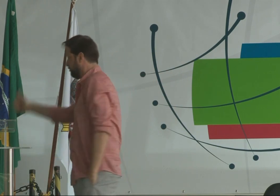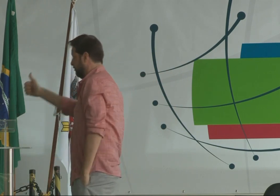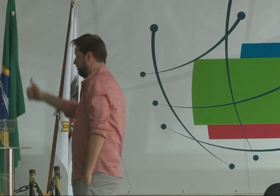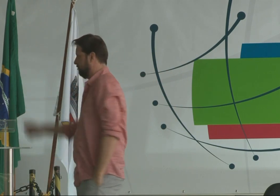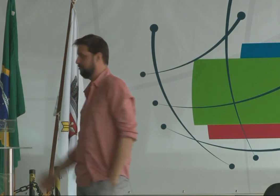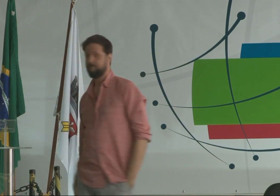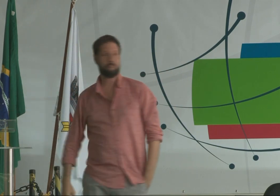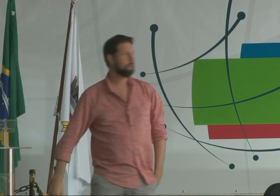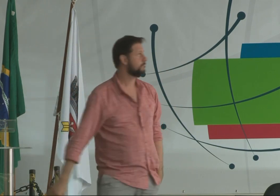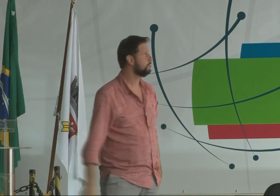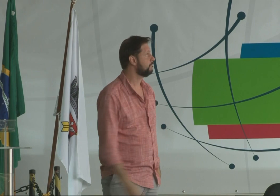Pode passar, por favor.